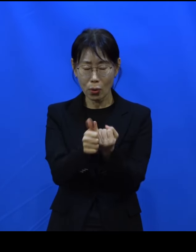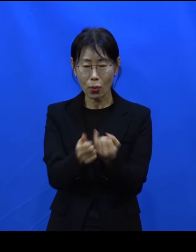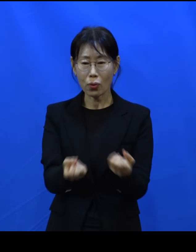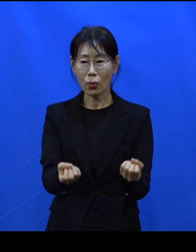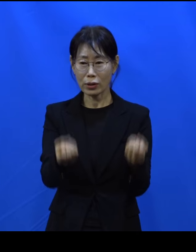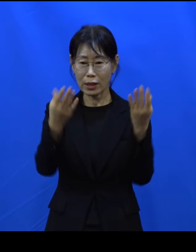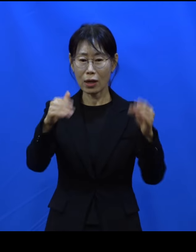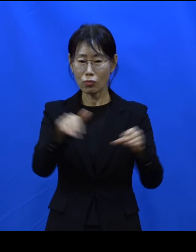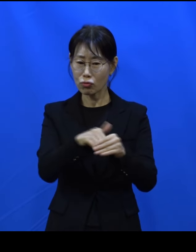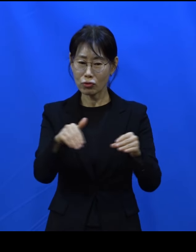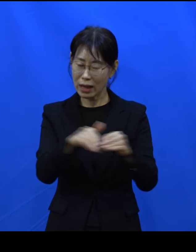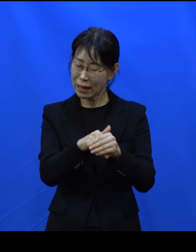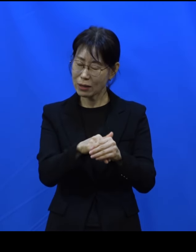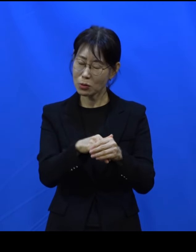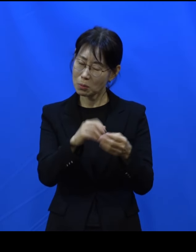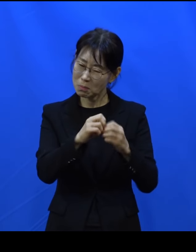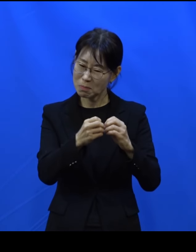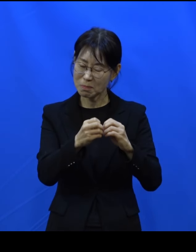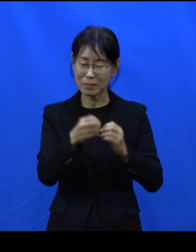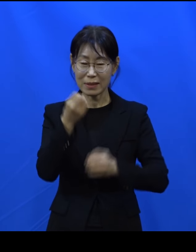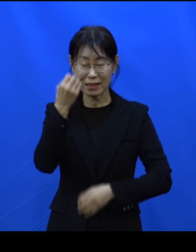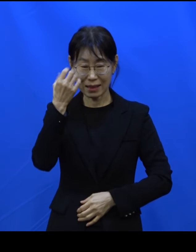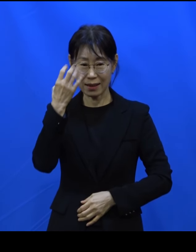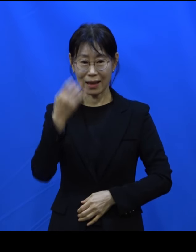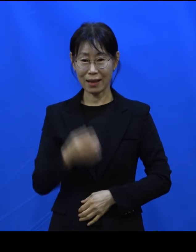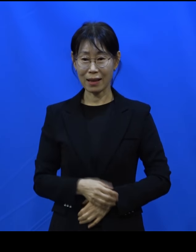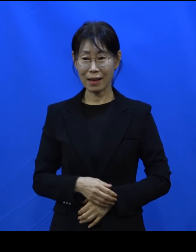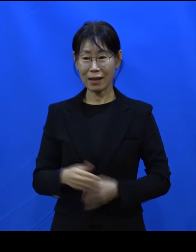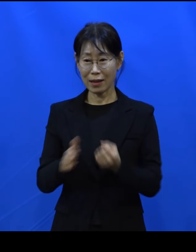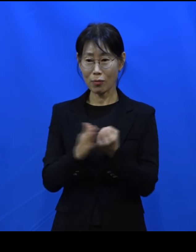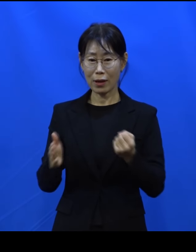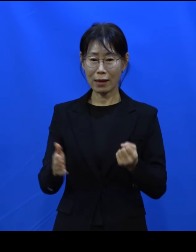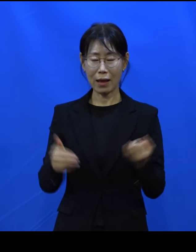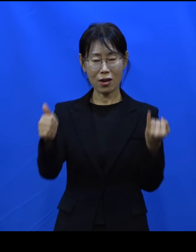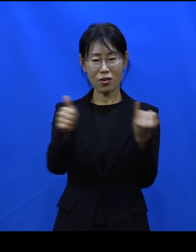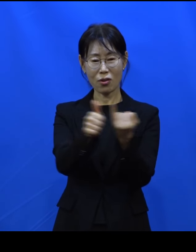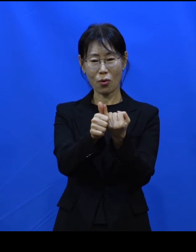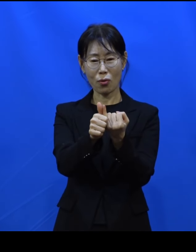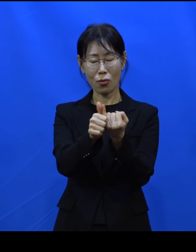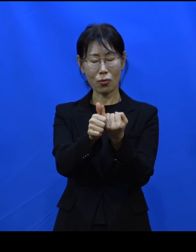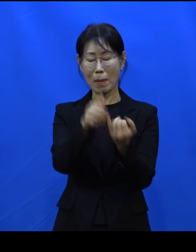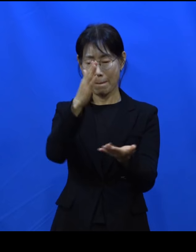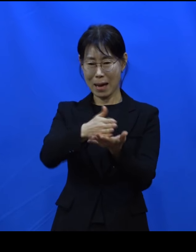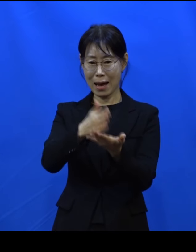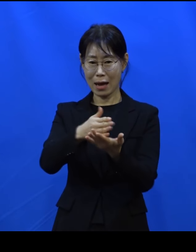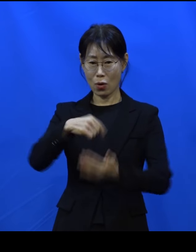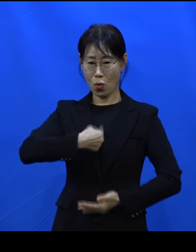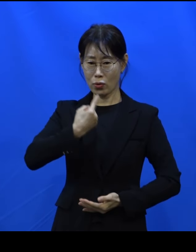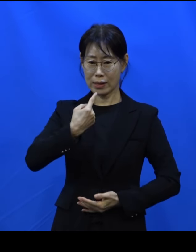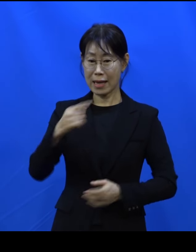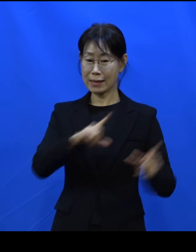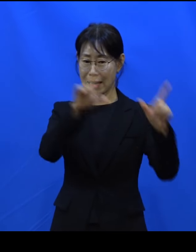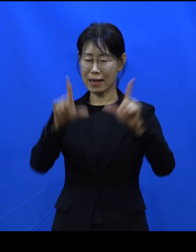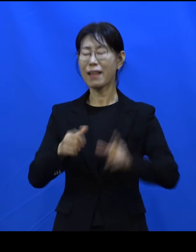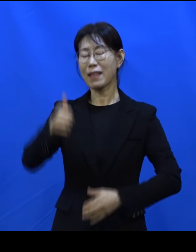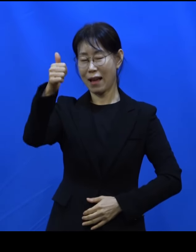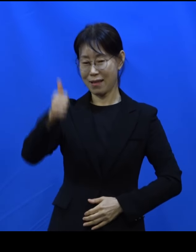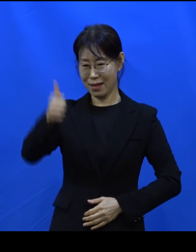해야 되나, 또 비혼주의자들도 꽤 많아졌습니다. 또 결혼을 적극적으로 반대하는 사람들도